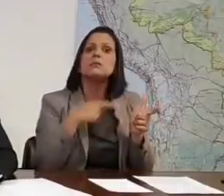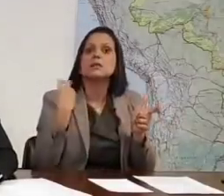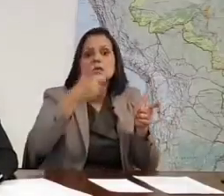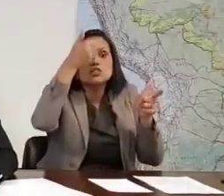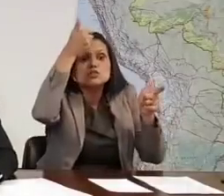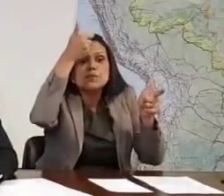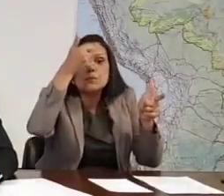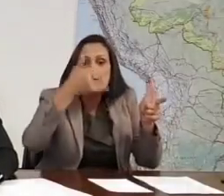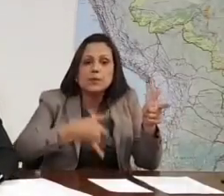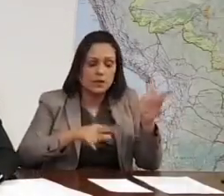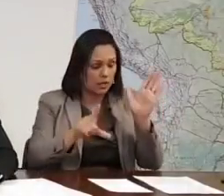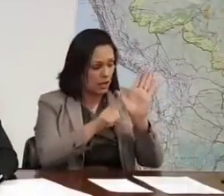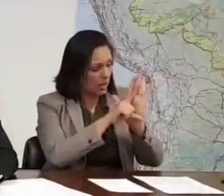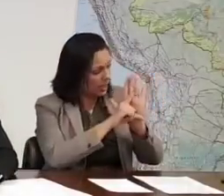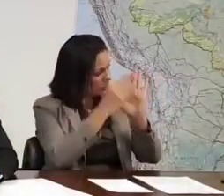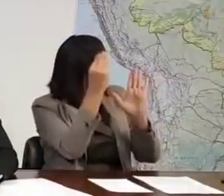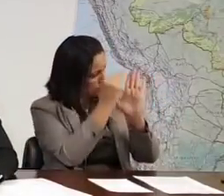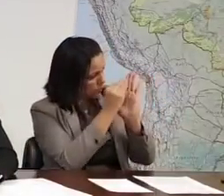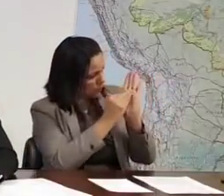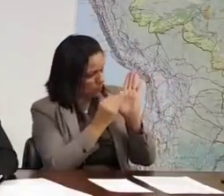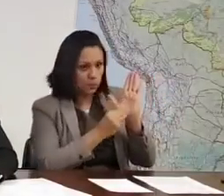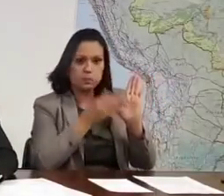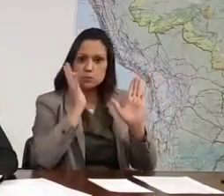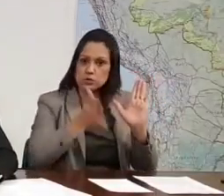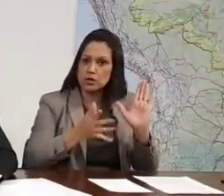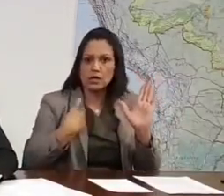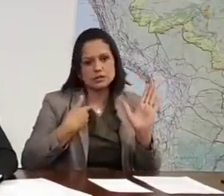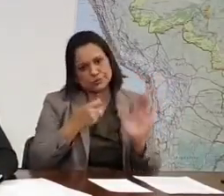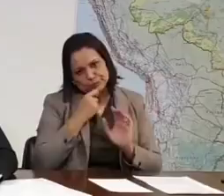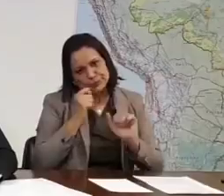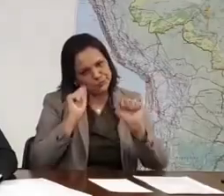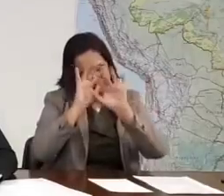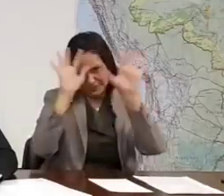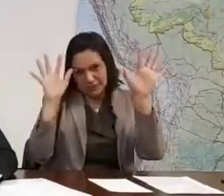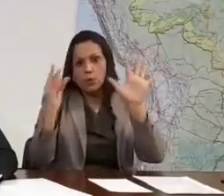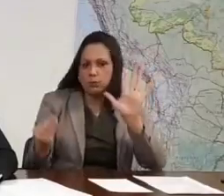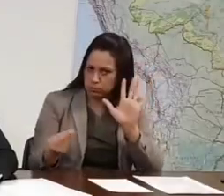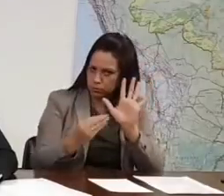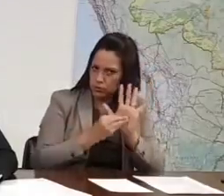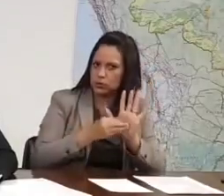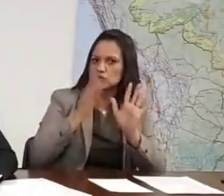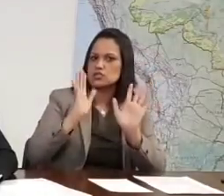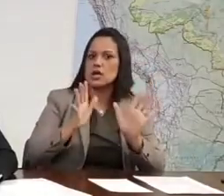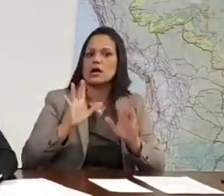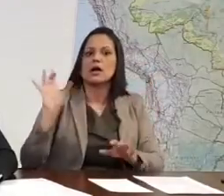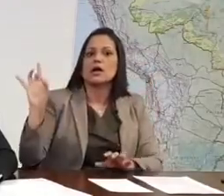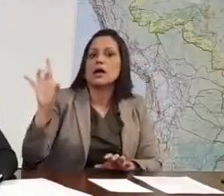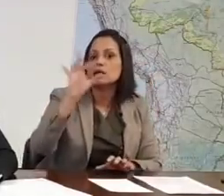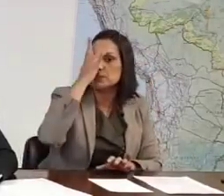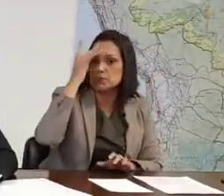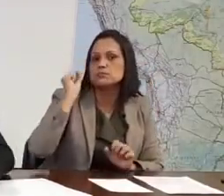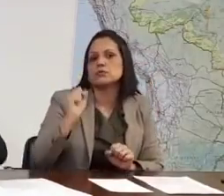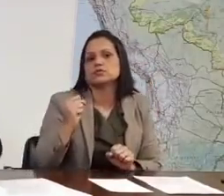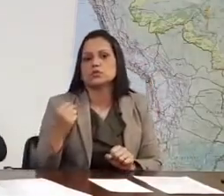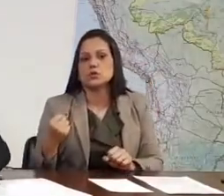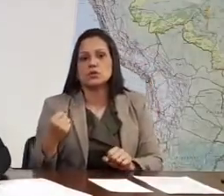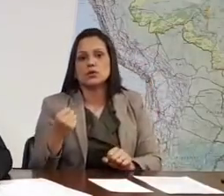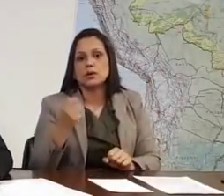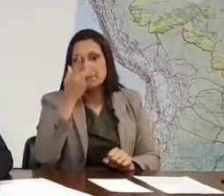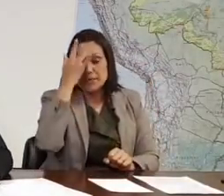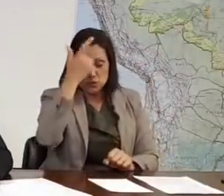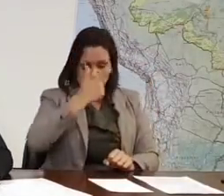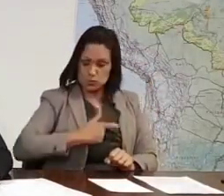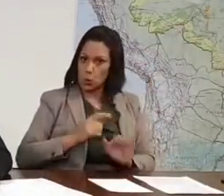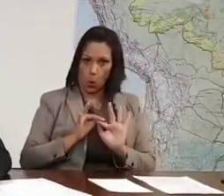lá na lei, e nós ali não fomos claros no tocante a isso aí. Permanece 4 armas de uso permitido, né, para o cidadão